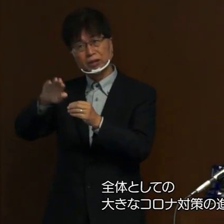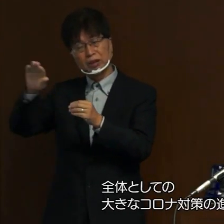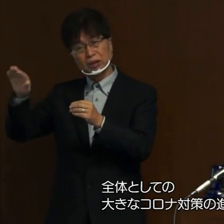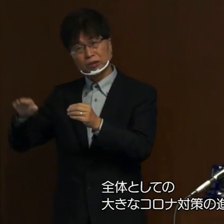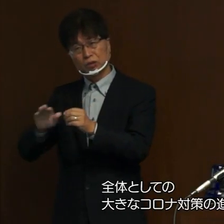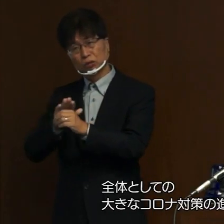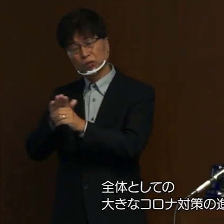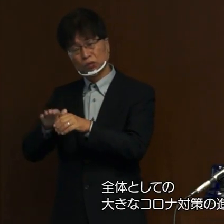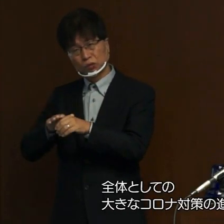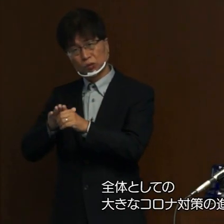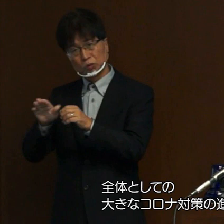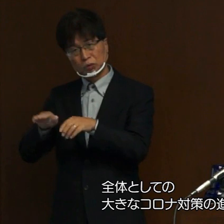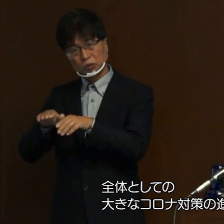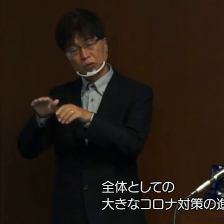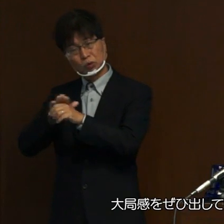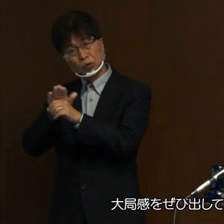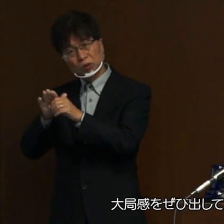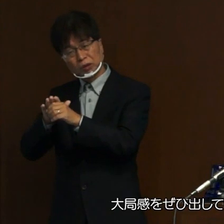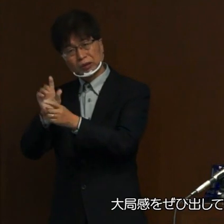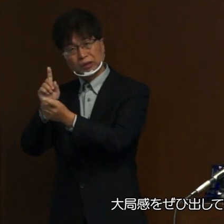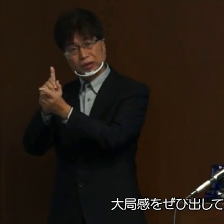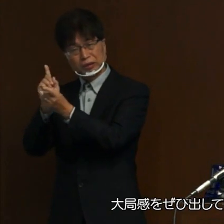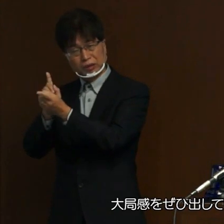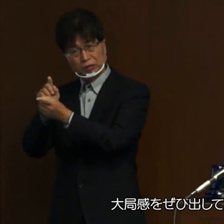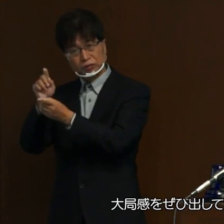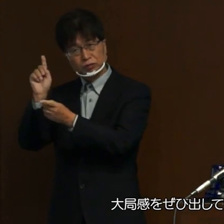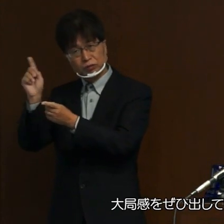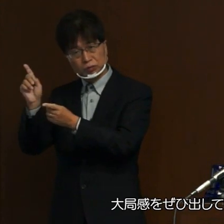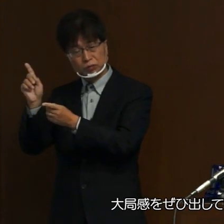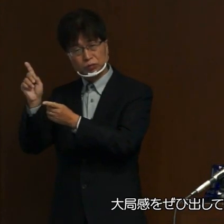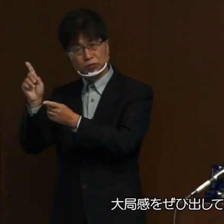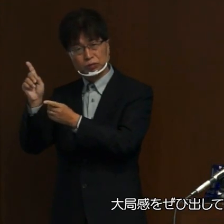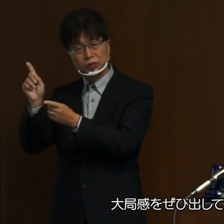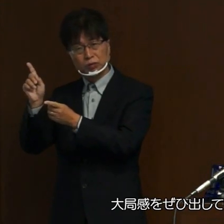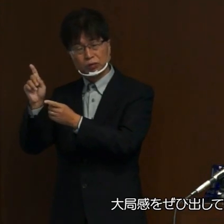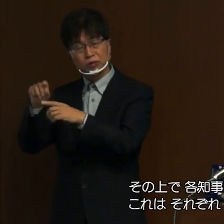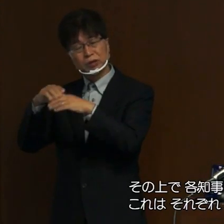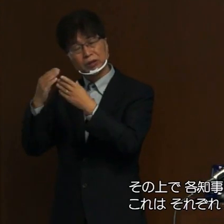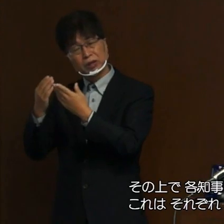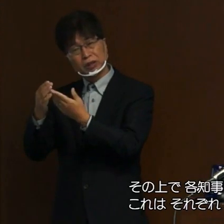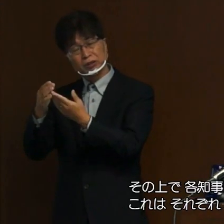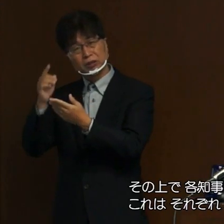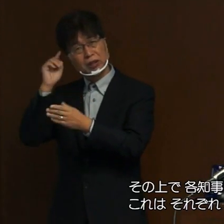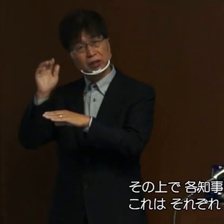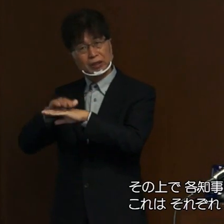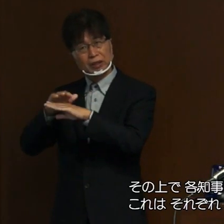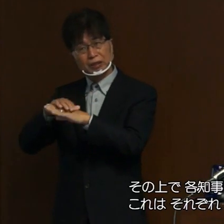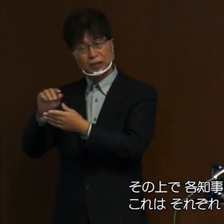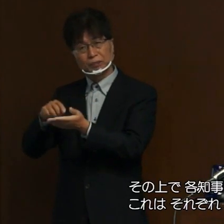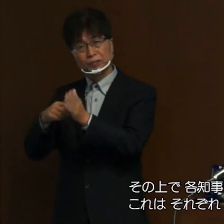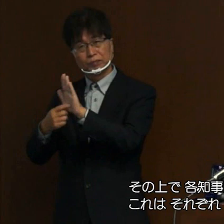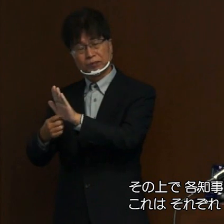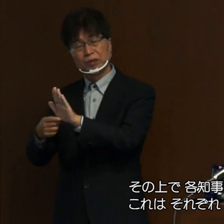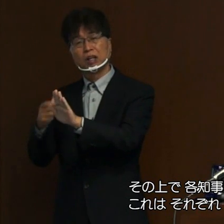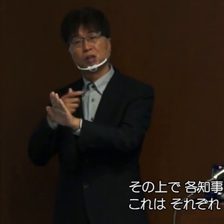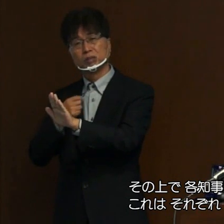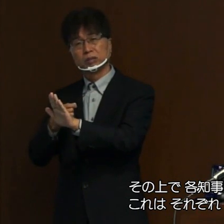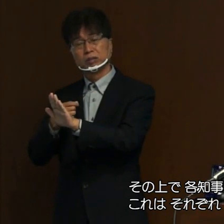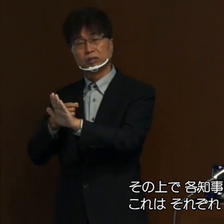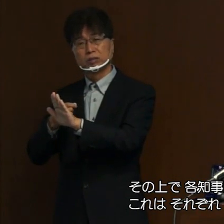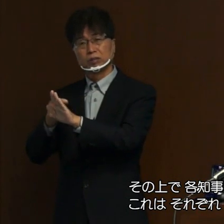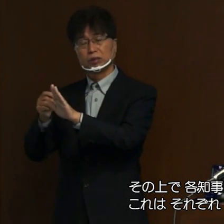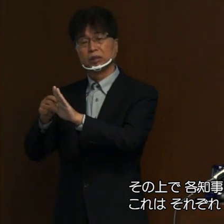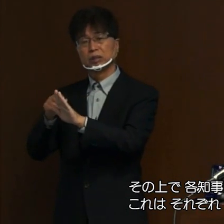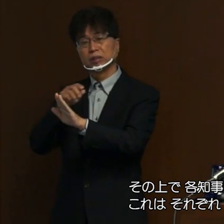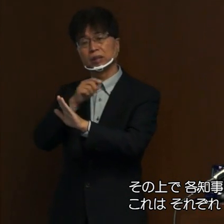ロナ対策の進め方っていうところの大局観をぜひ出していただきたいなと。その上で各知事が地域の